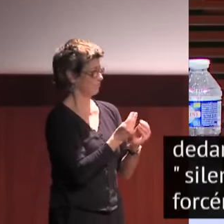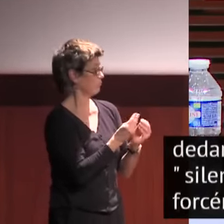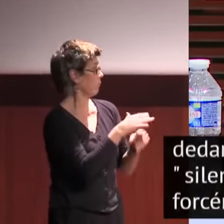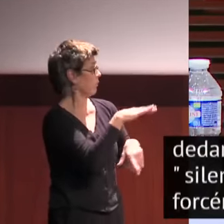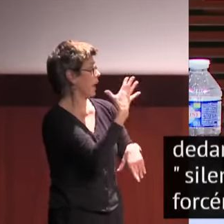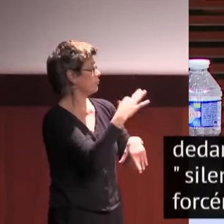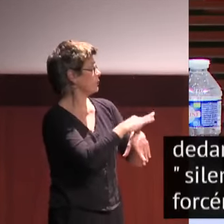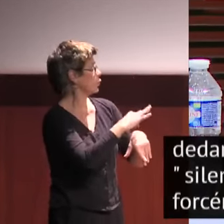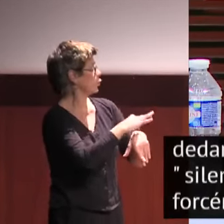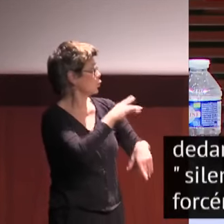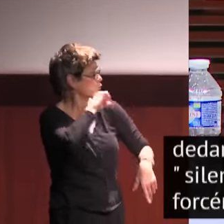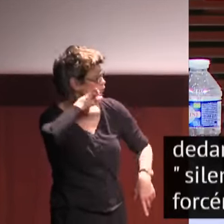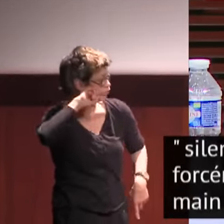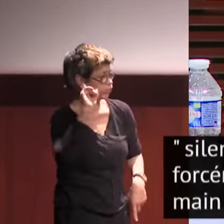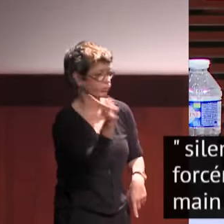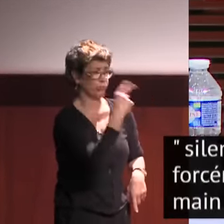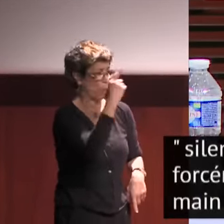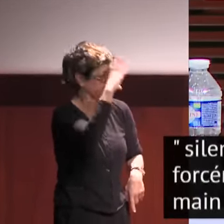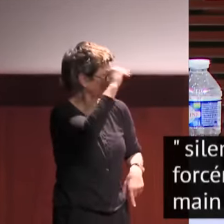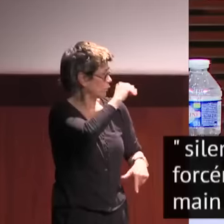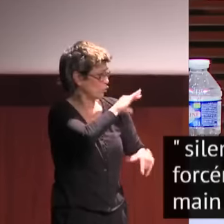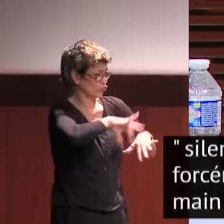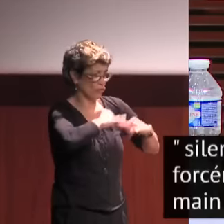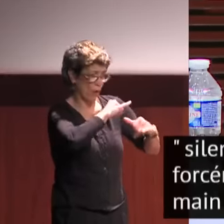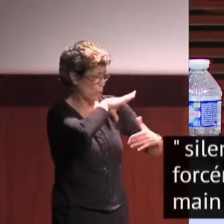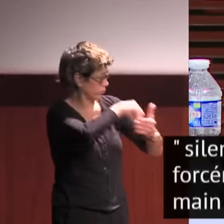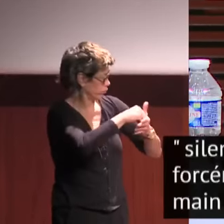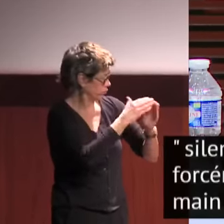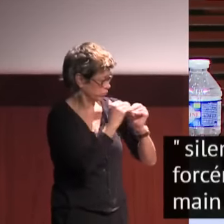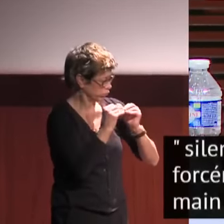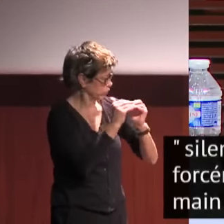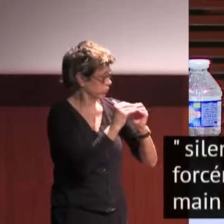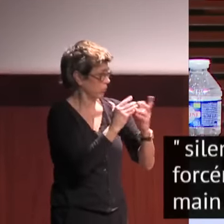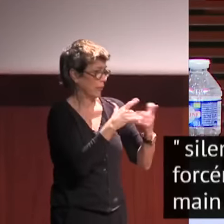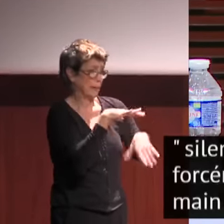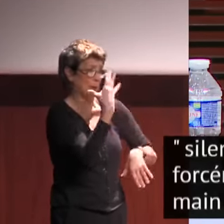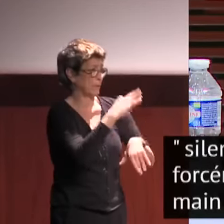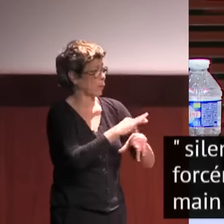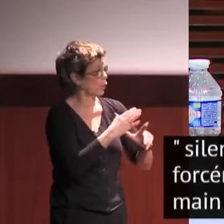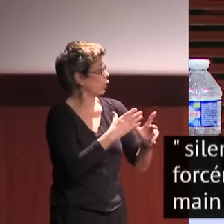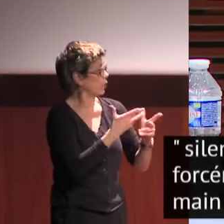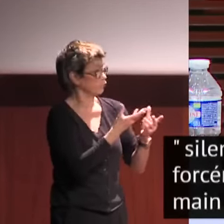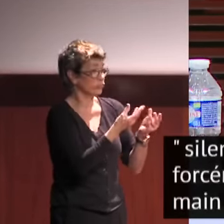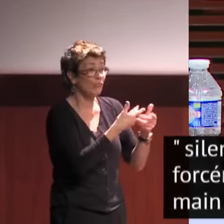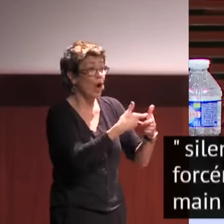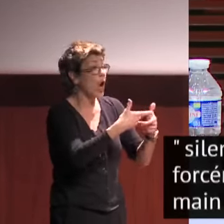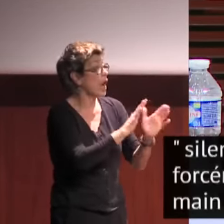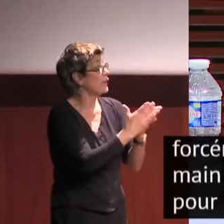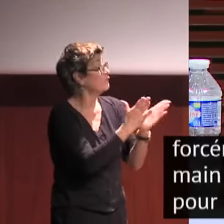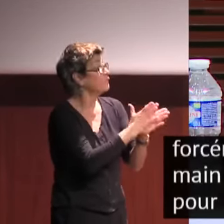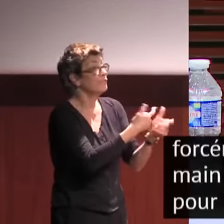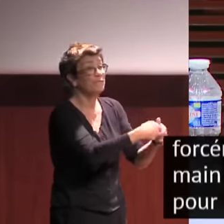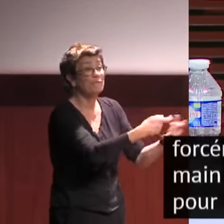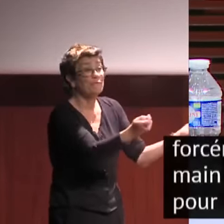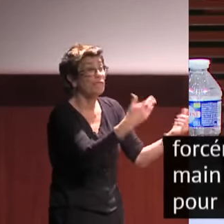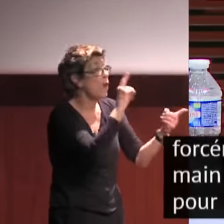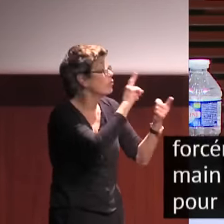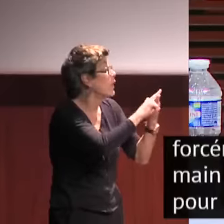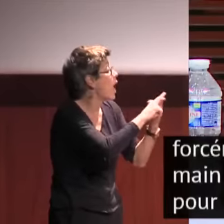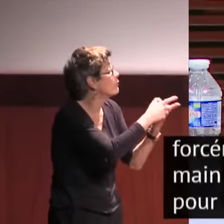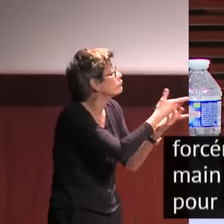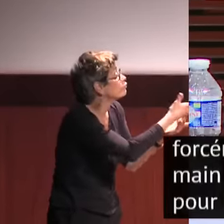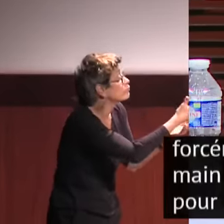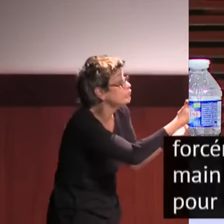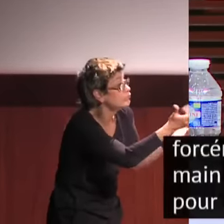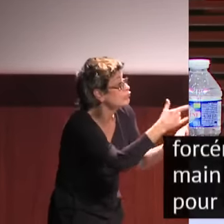d'heure de lecture pour tous les professionnels et tous les jeunes de l'Institut. Et l'idée, c'est du coup de leur mettre des livres avec des thématiques qui peuvent les